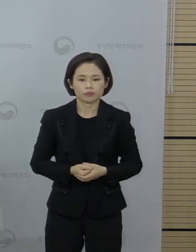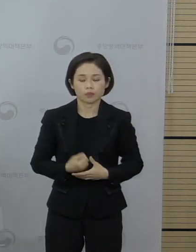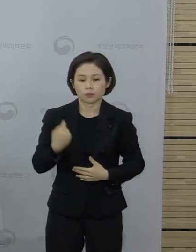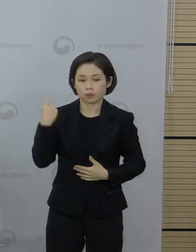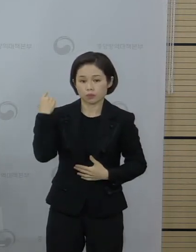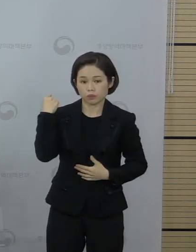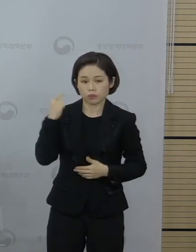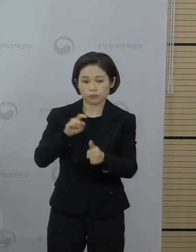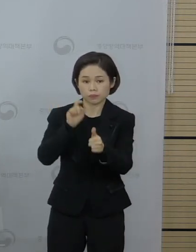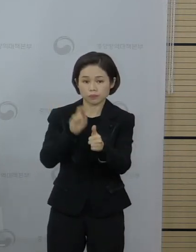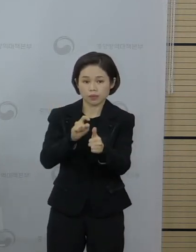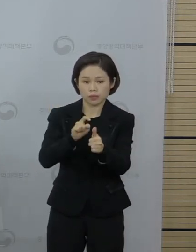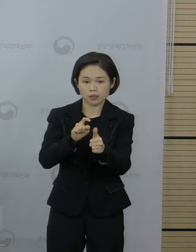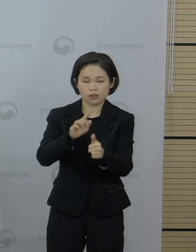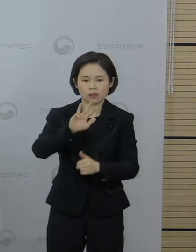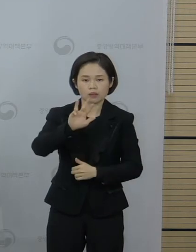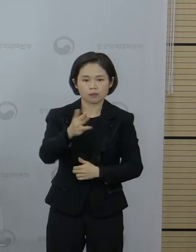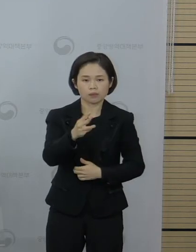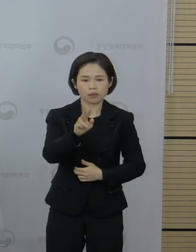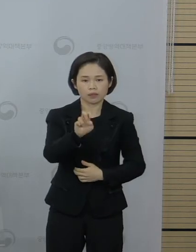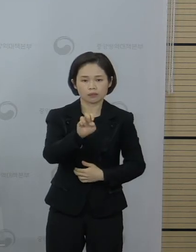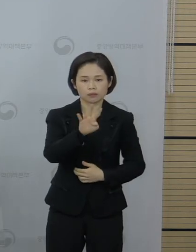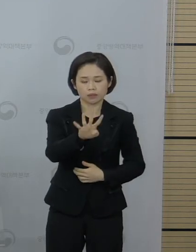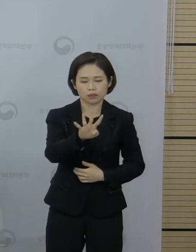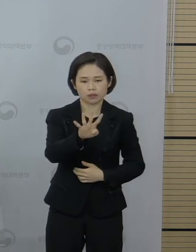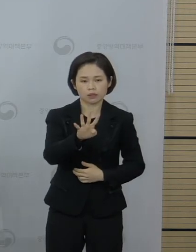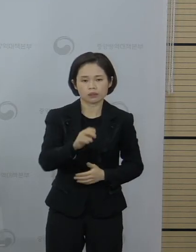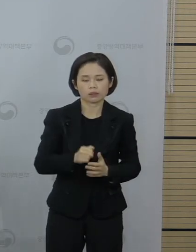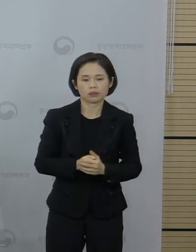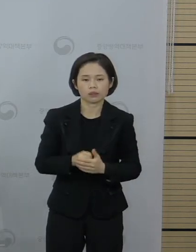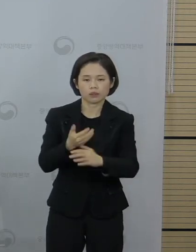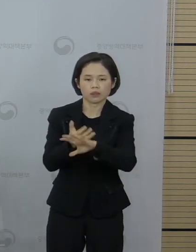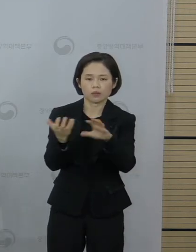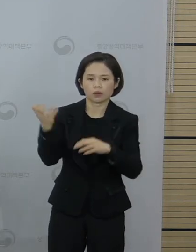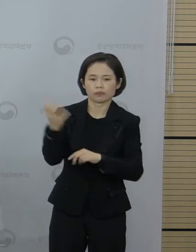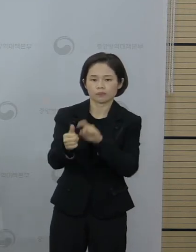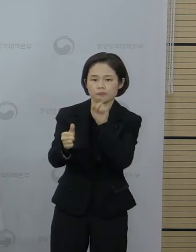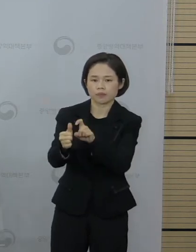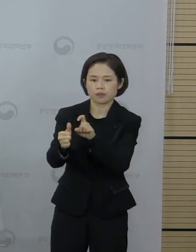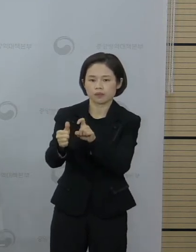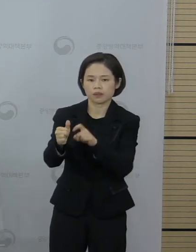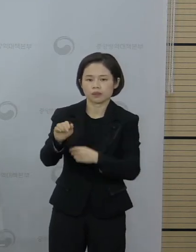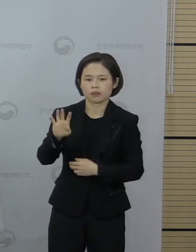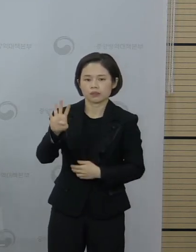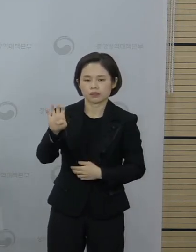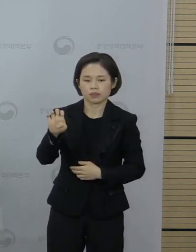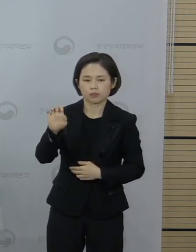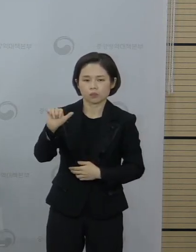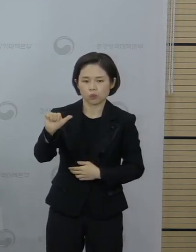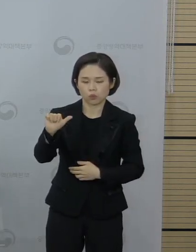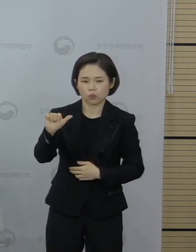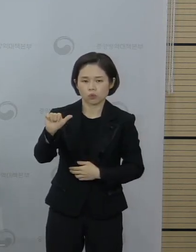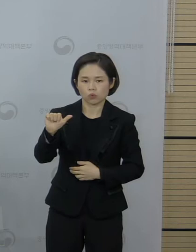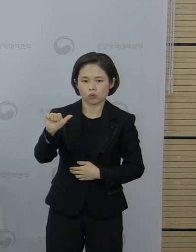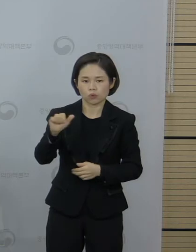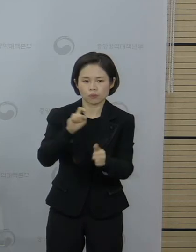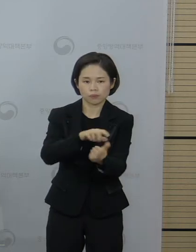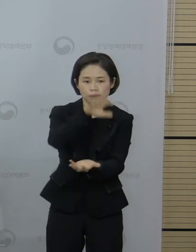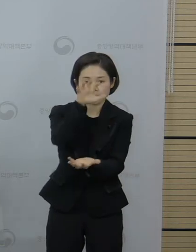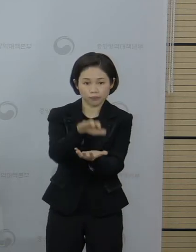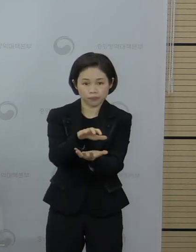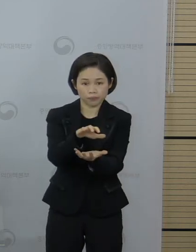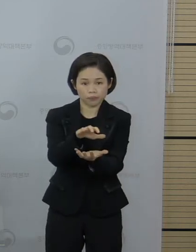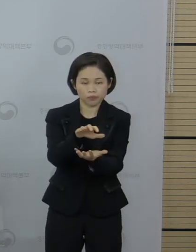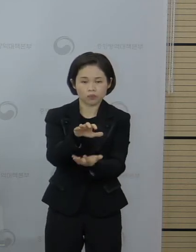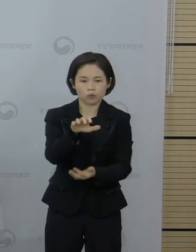신규 확진자는 824명이 확인되었고, 해외 유입 사례는 45명으로 총 누적